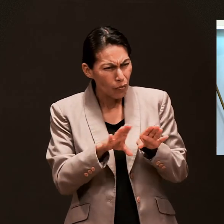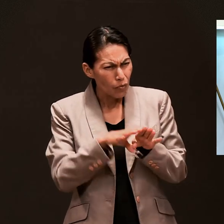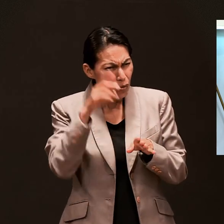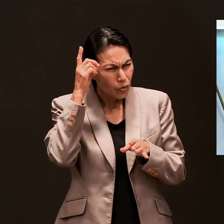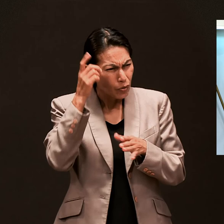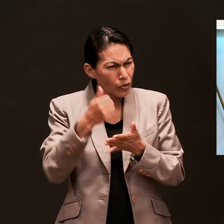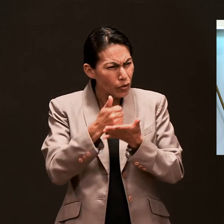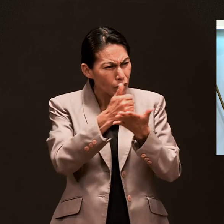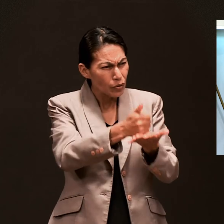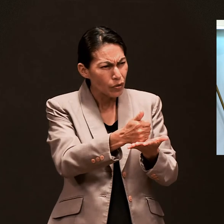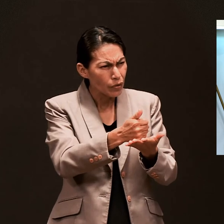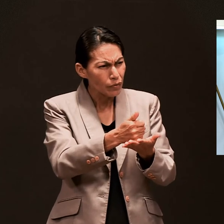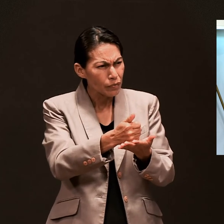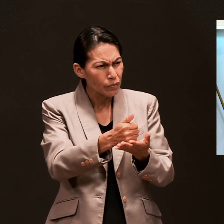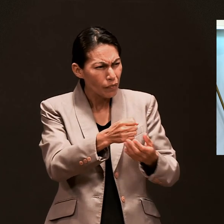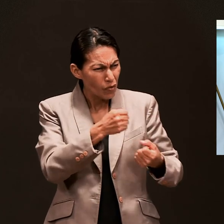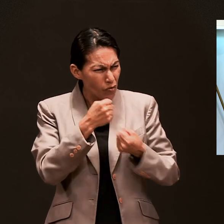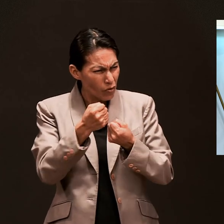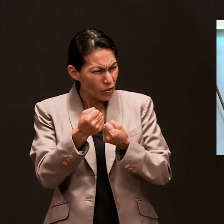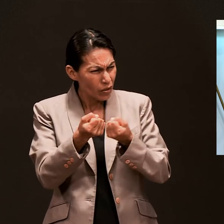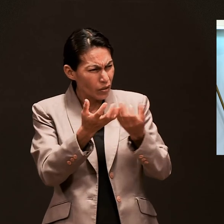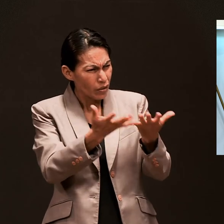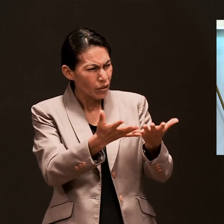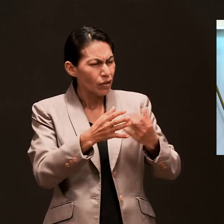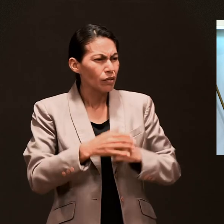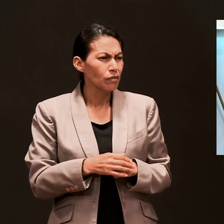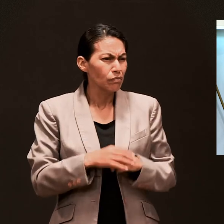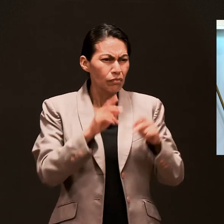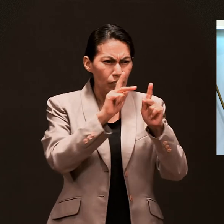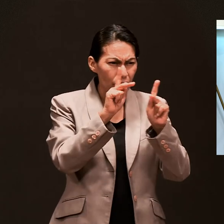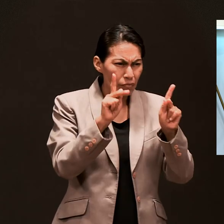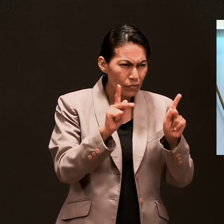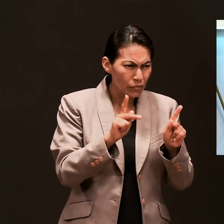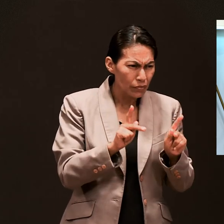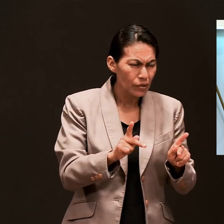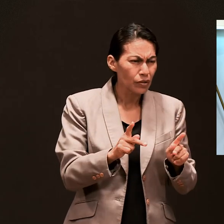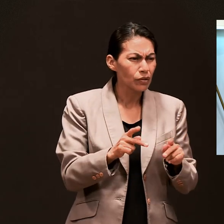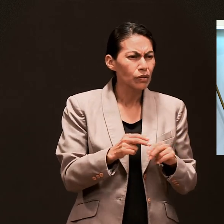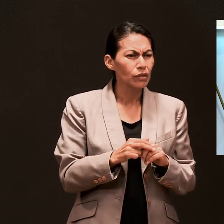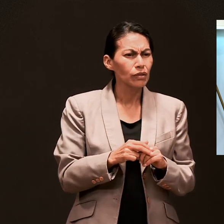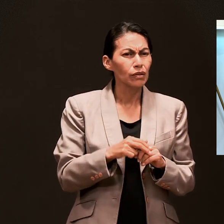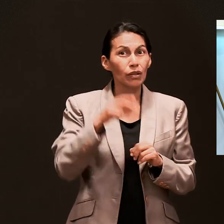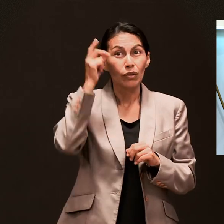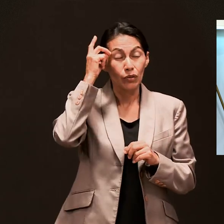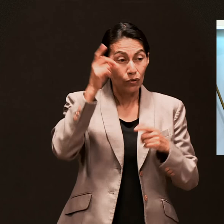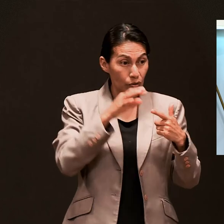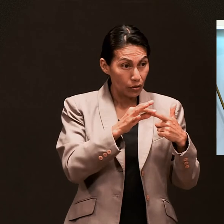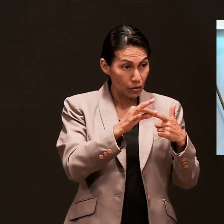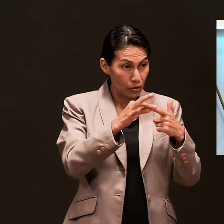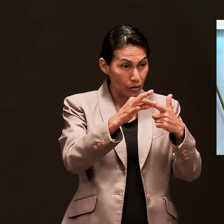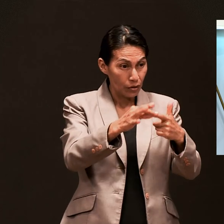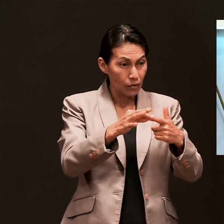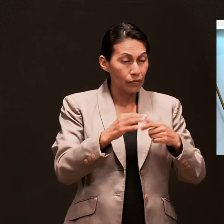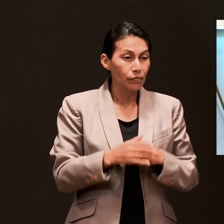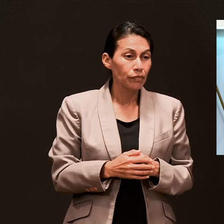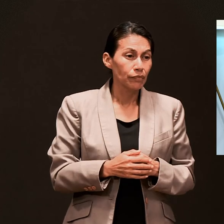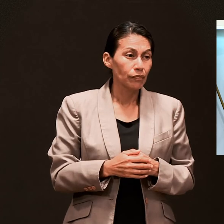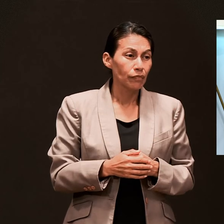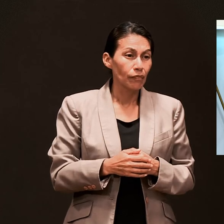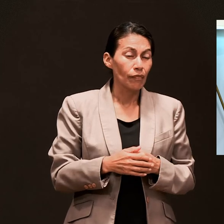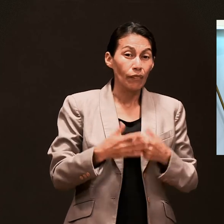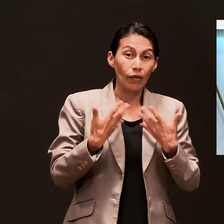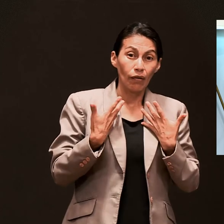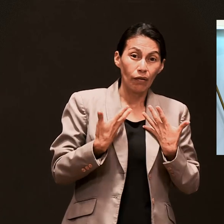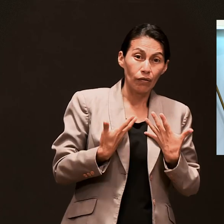que Dios le ha fortalecido le ha dado la paz suficiente para que Dios pueda